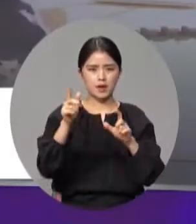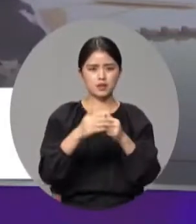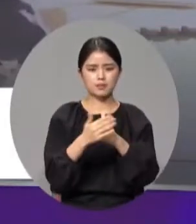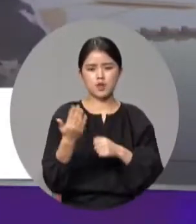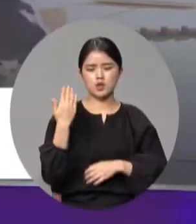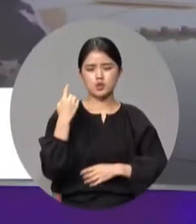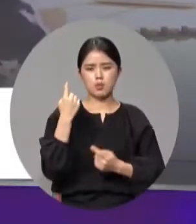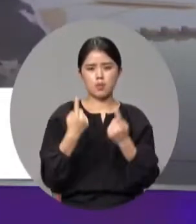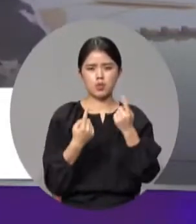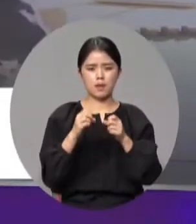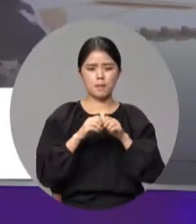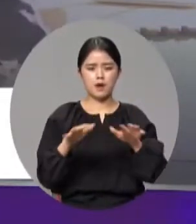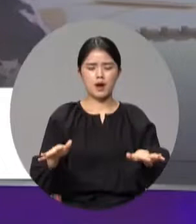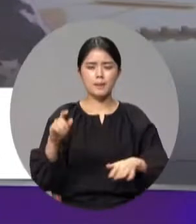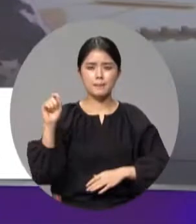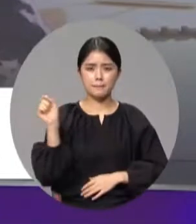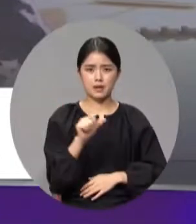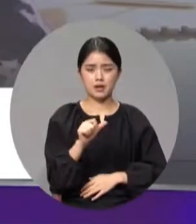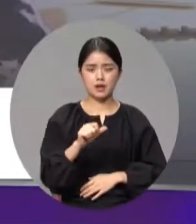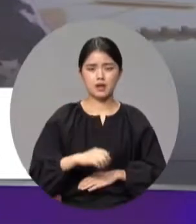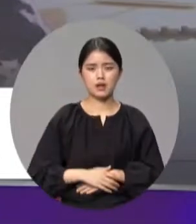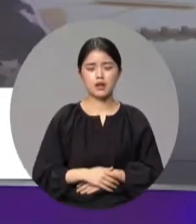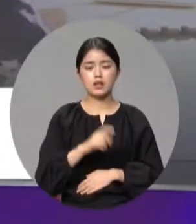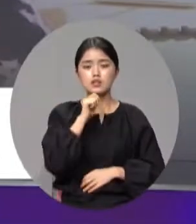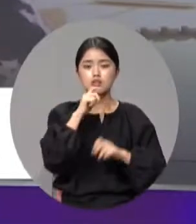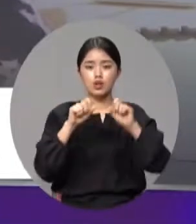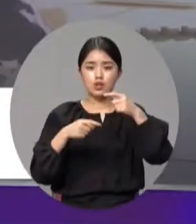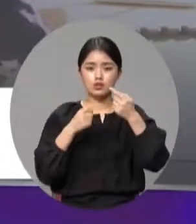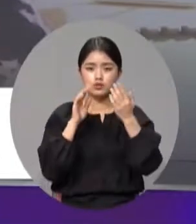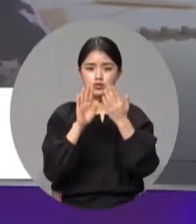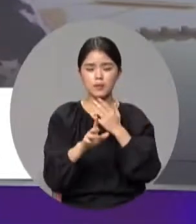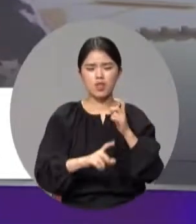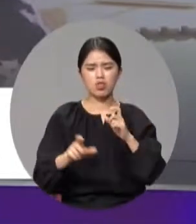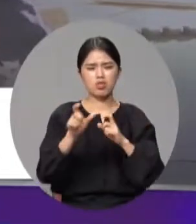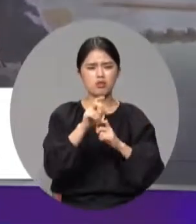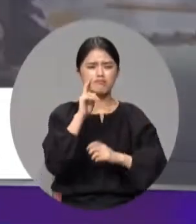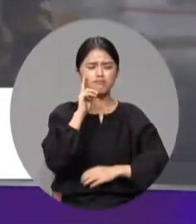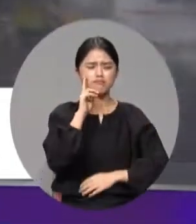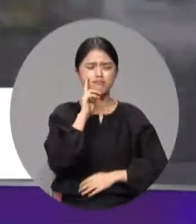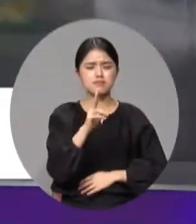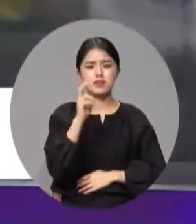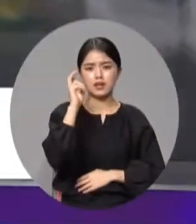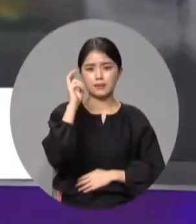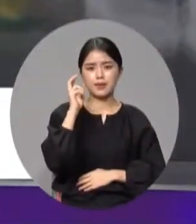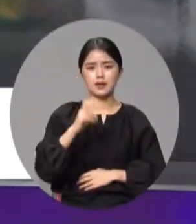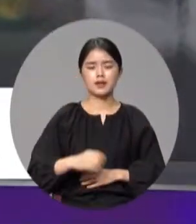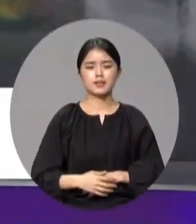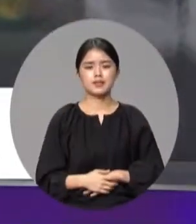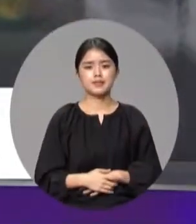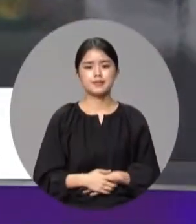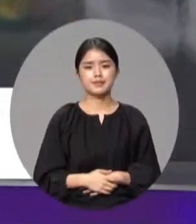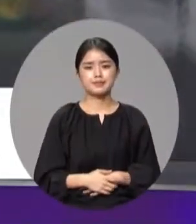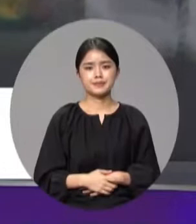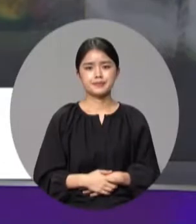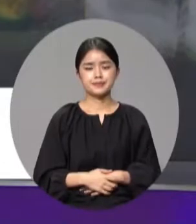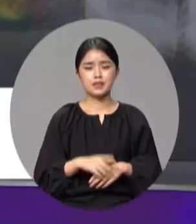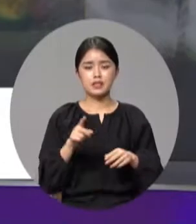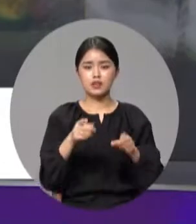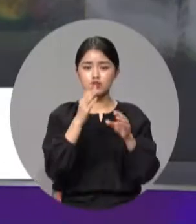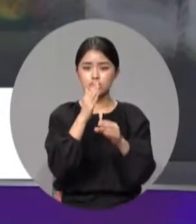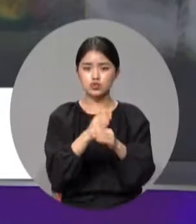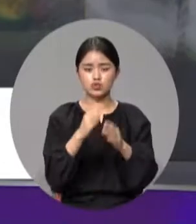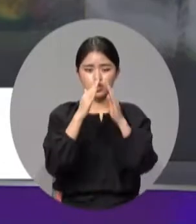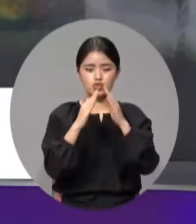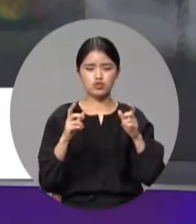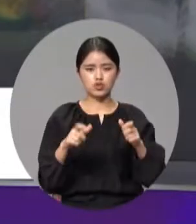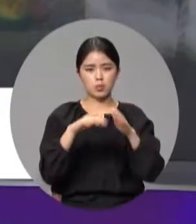이 확산 속도가 빨라지고 있는데요. 설 연휴 이후에는 더 악화될 것이라는 전망도 나오고 있습니다. 자, 이런 가운데 전주